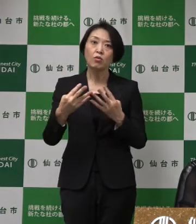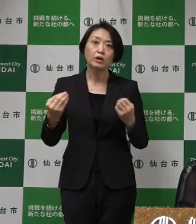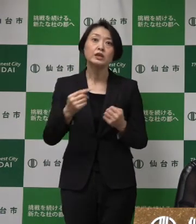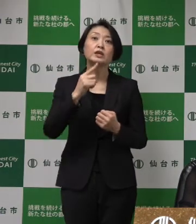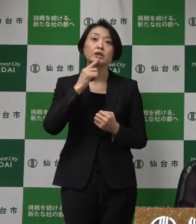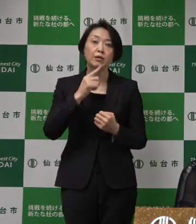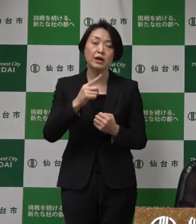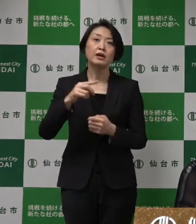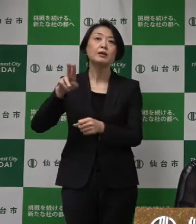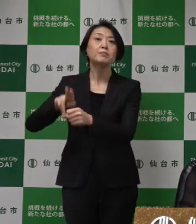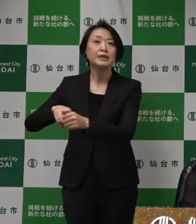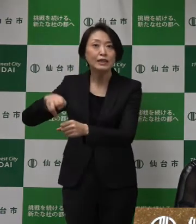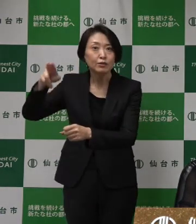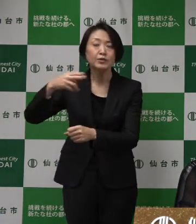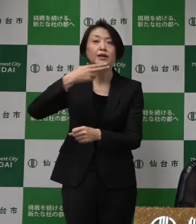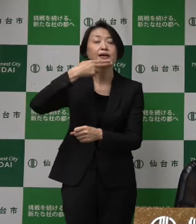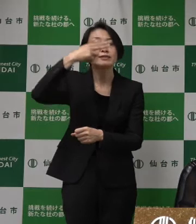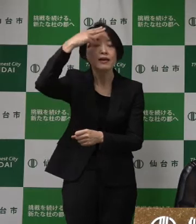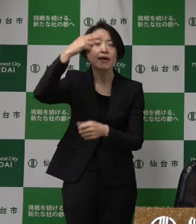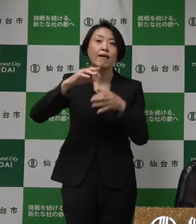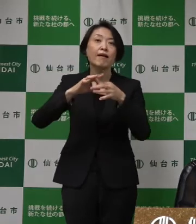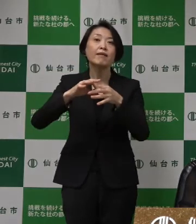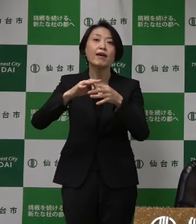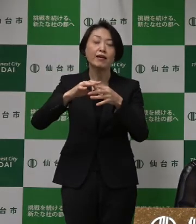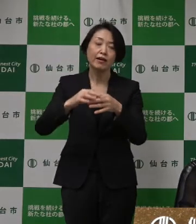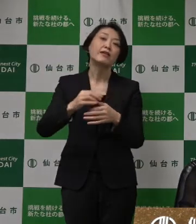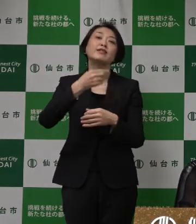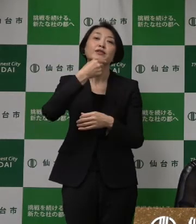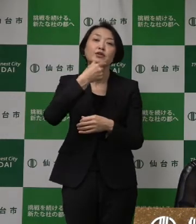、あービールとか酒類が多くなっております。 な